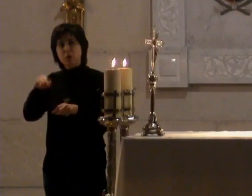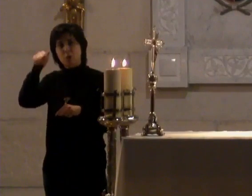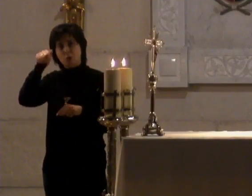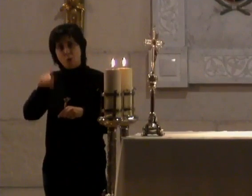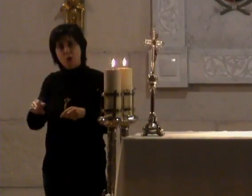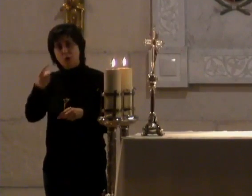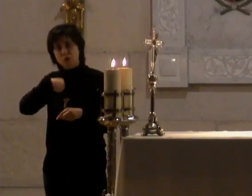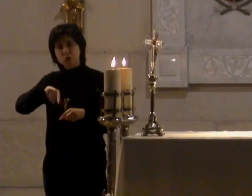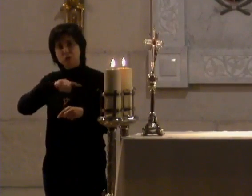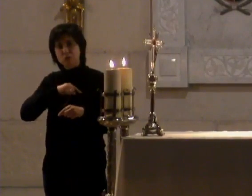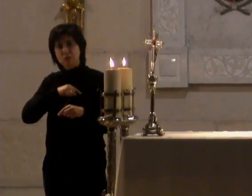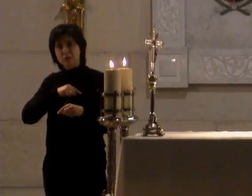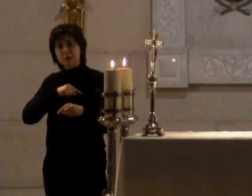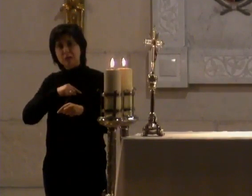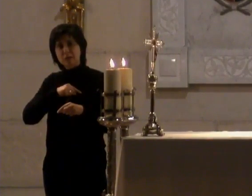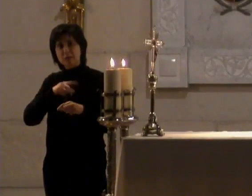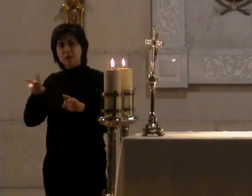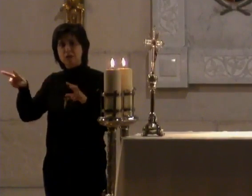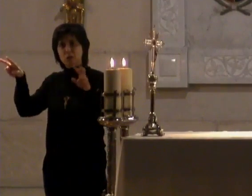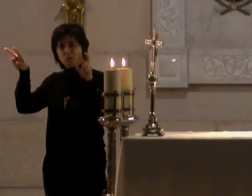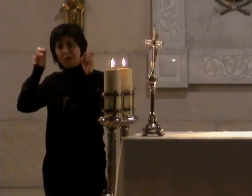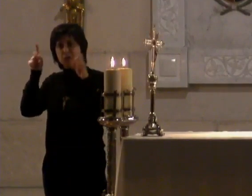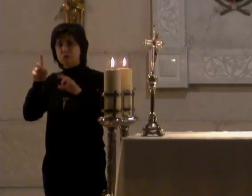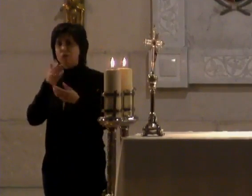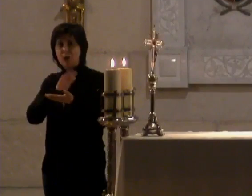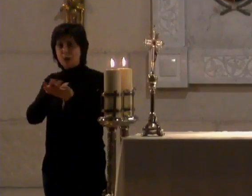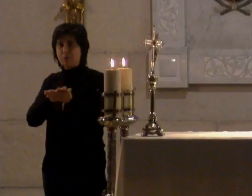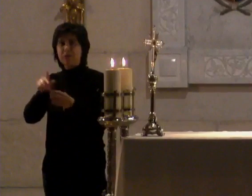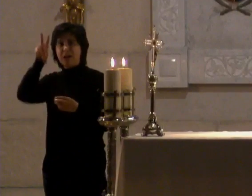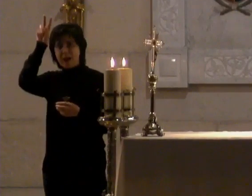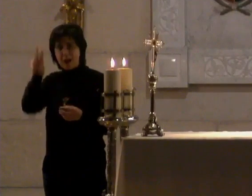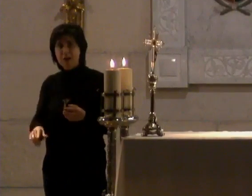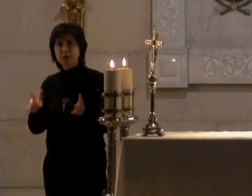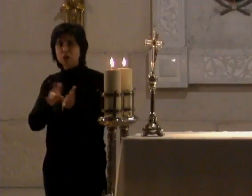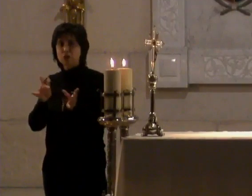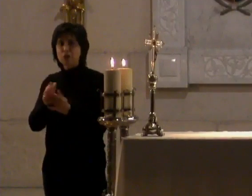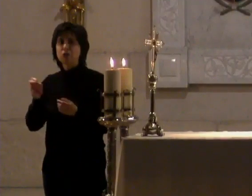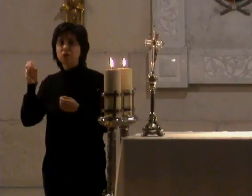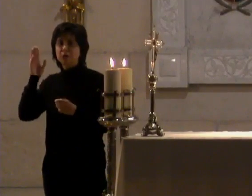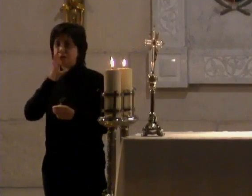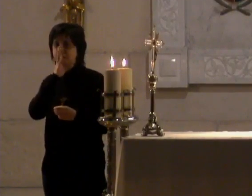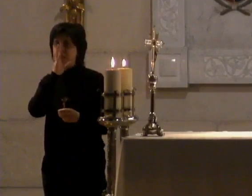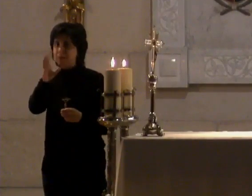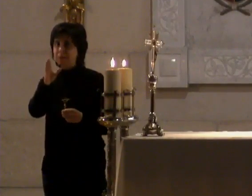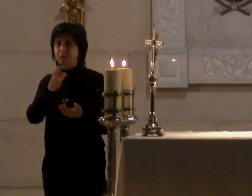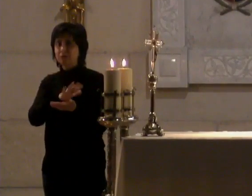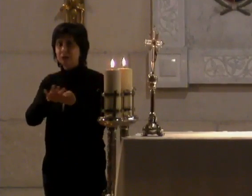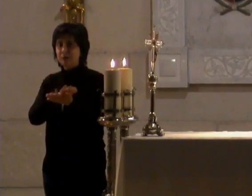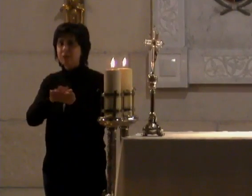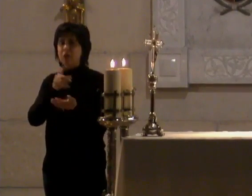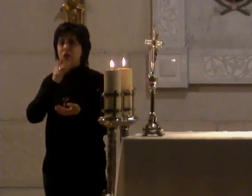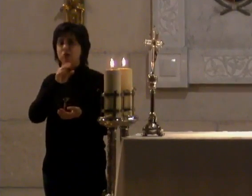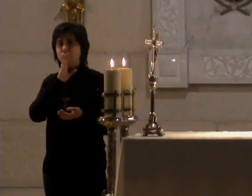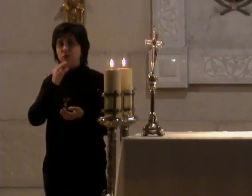hoy nosotros ya no es Moisés el que nos ha hablado, es Jesucristo mismo, nuestro Señor, el que nos habla y nos